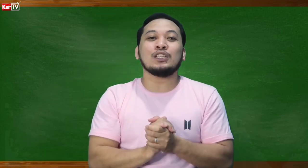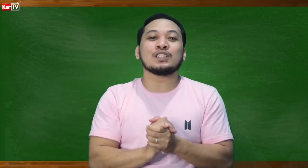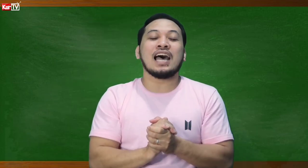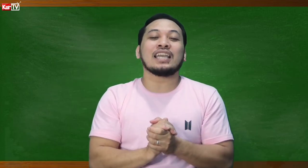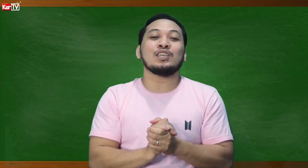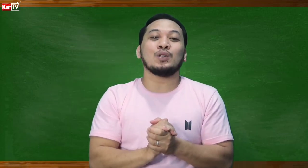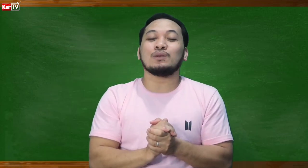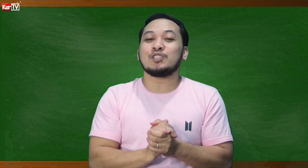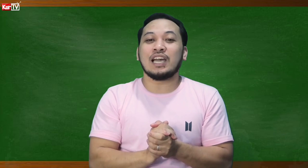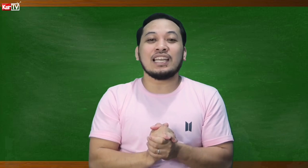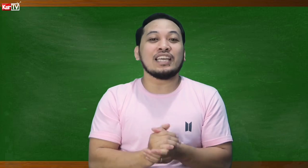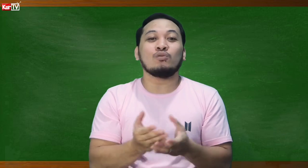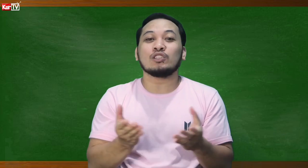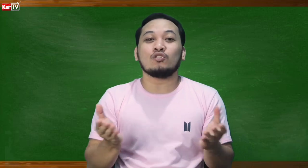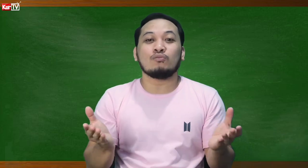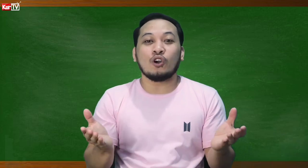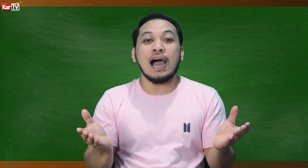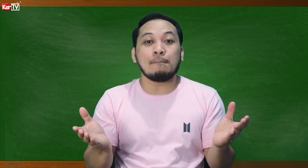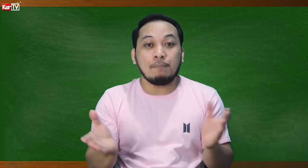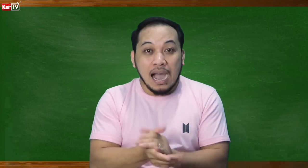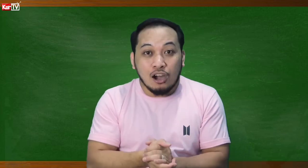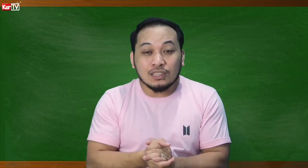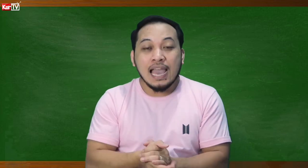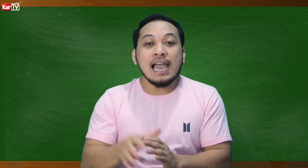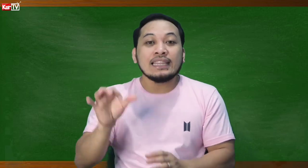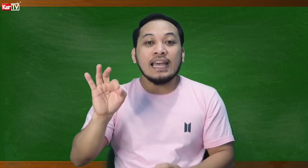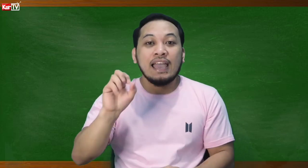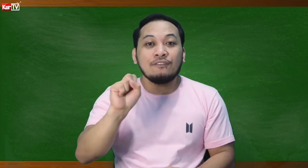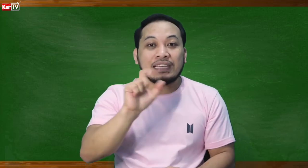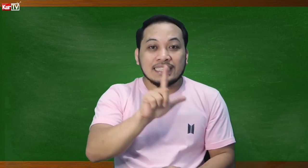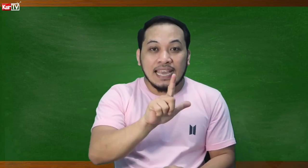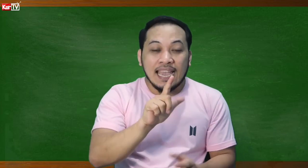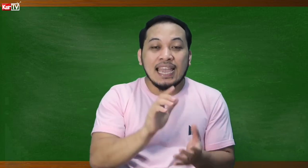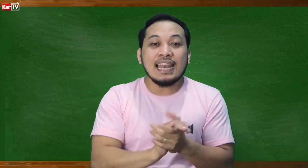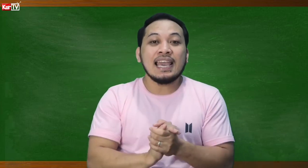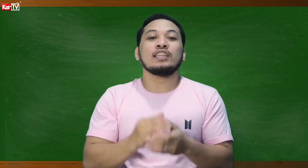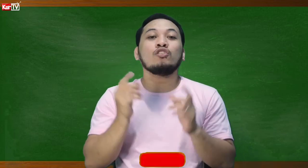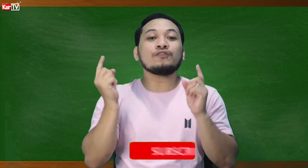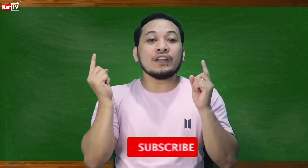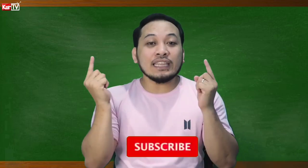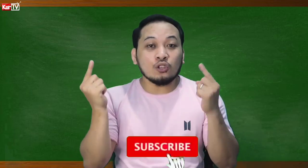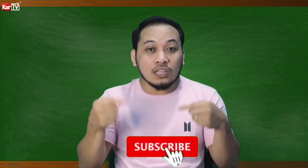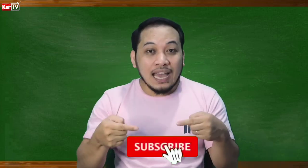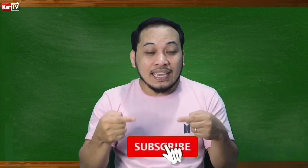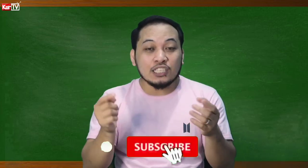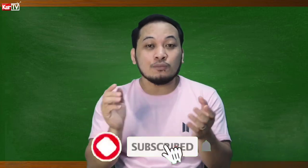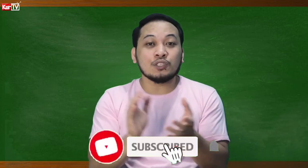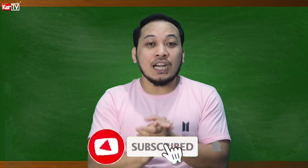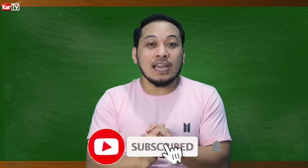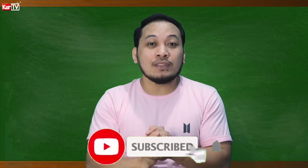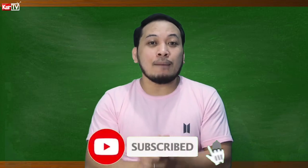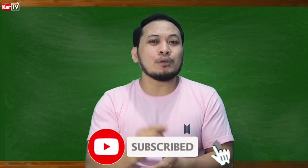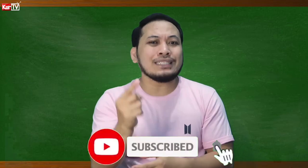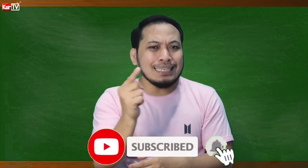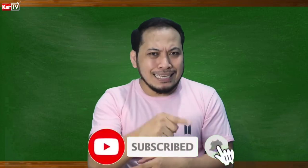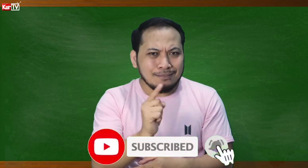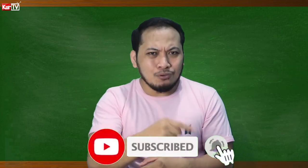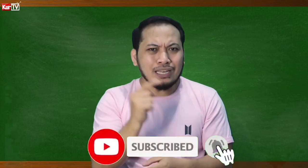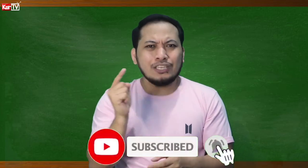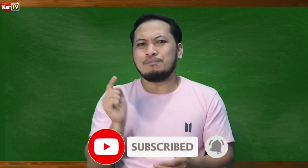dito sa aking YouTube channel and you want to know more about the FSL, don't forget to like and subscribe. Tapos, i-click po na rin yung